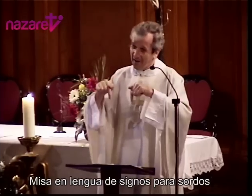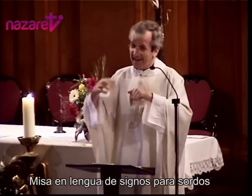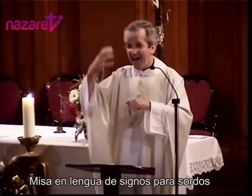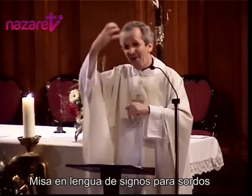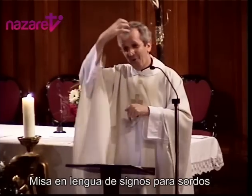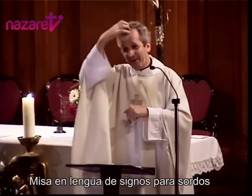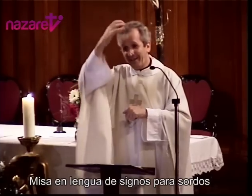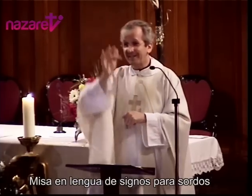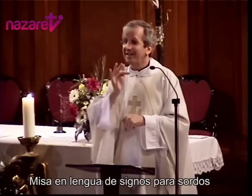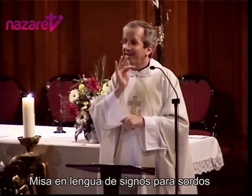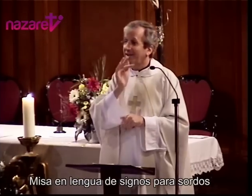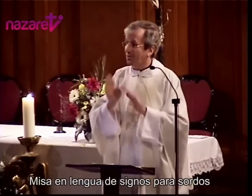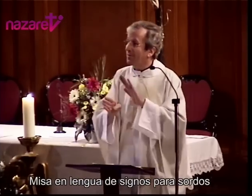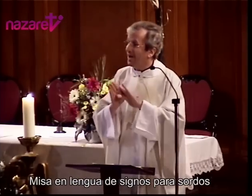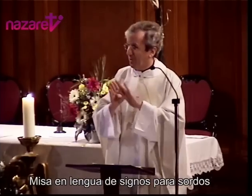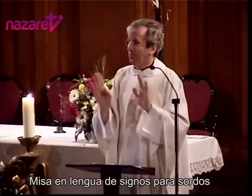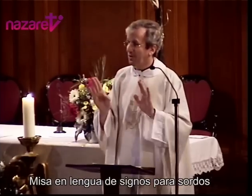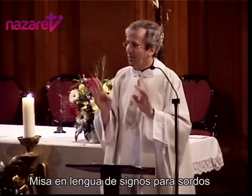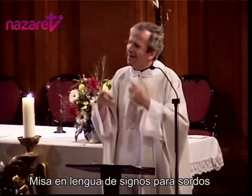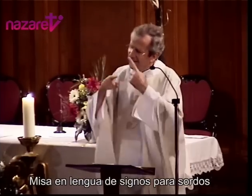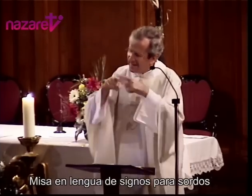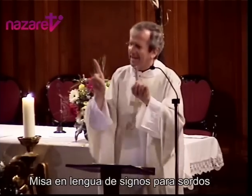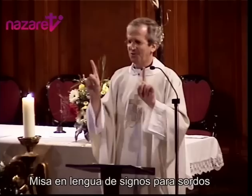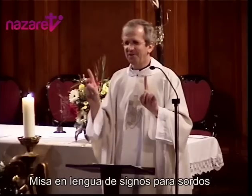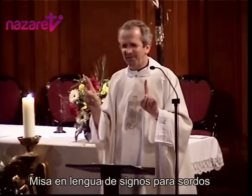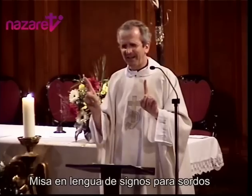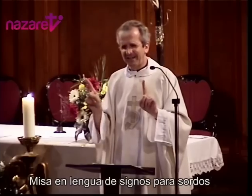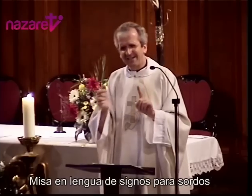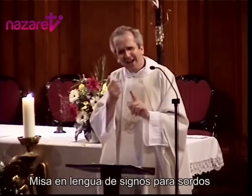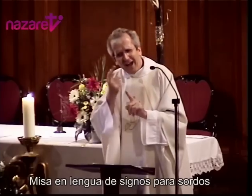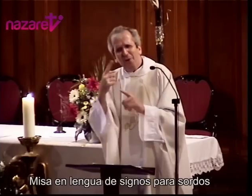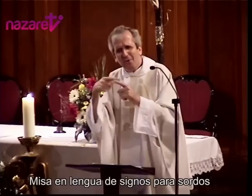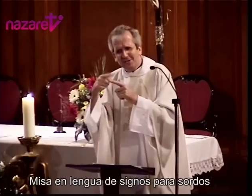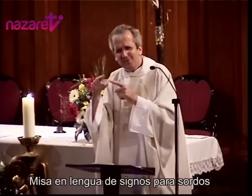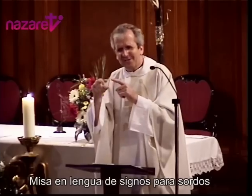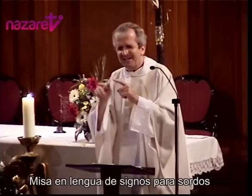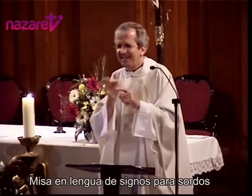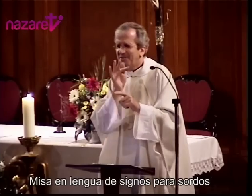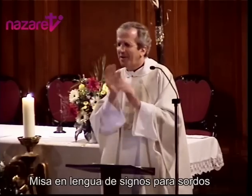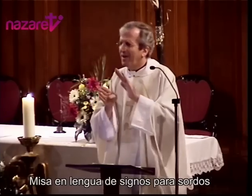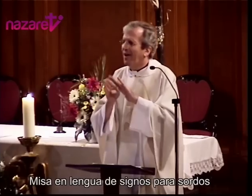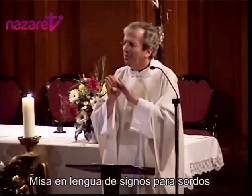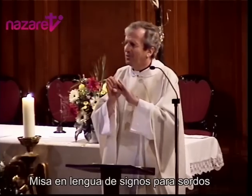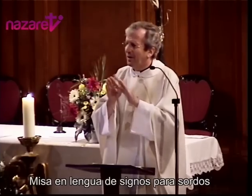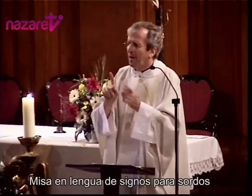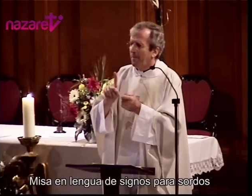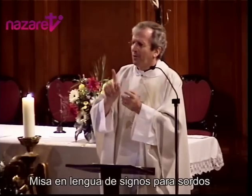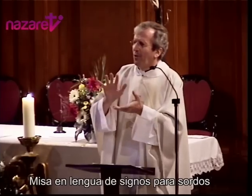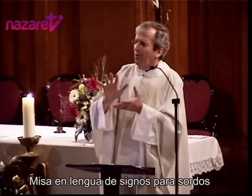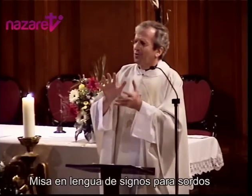ya los reyes que todavía continúan ya son diferentes. Algunas cosas todavía continúan, pero los